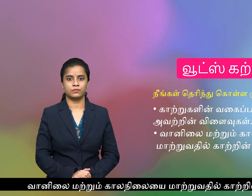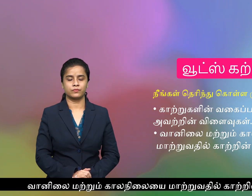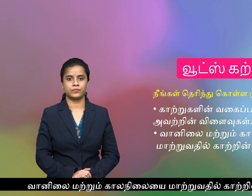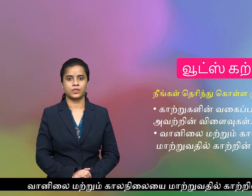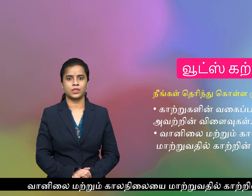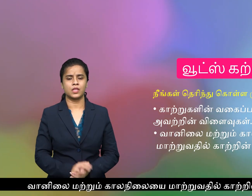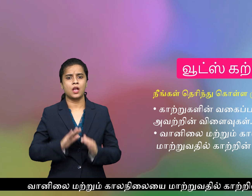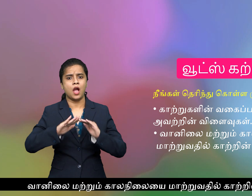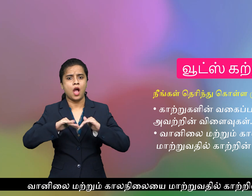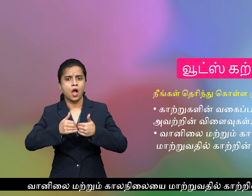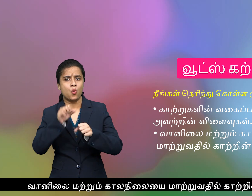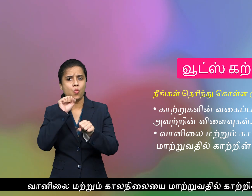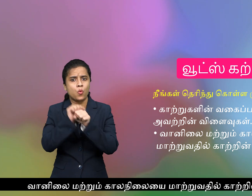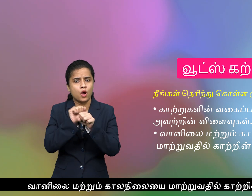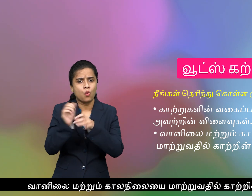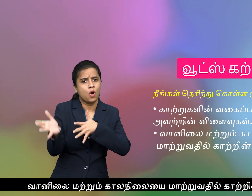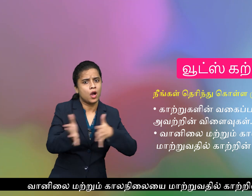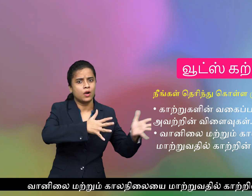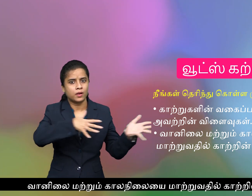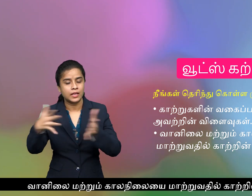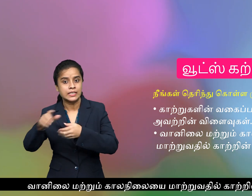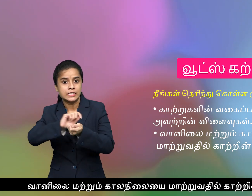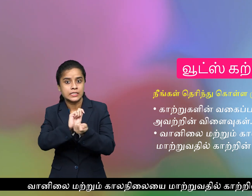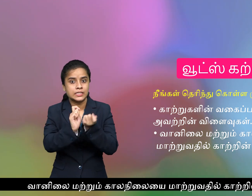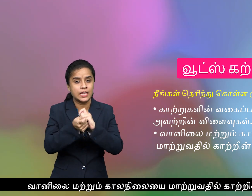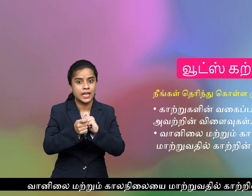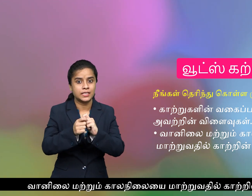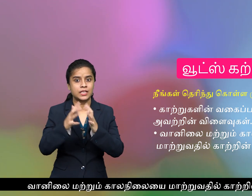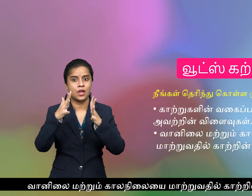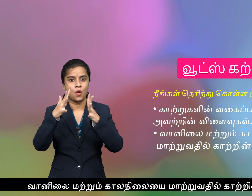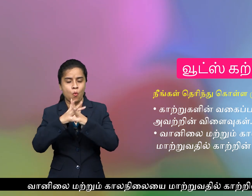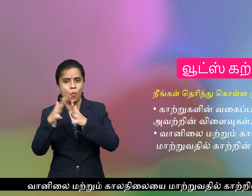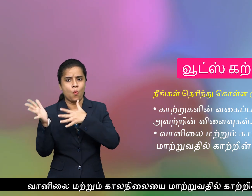வானிலை மற்றும் காலநிலையை மாற்றுவதில் காற்றின் பங்கு.